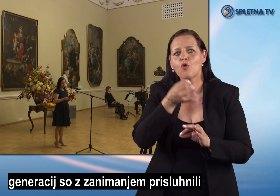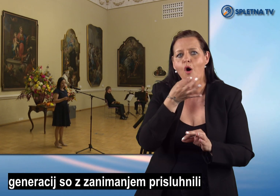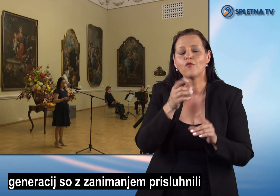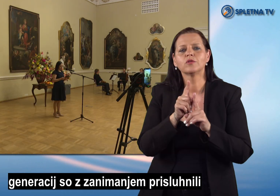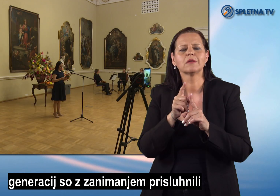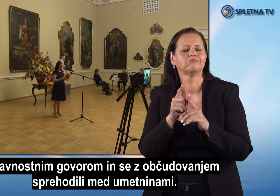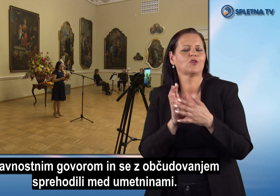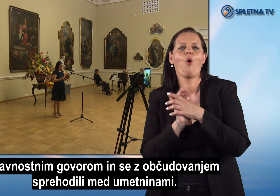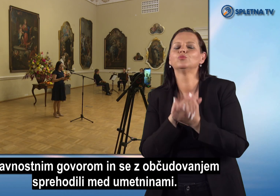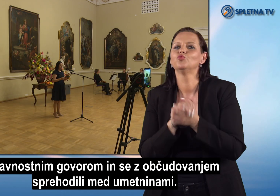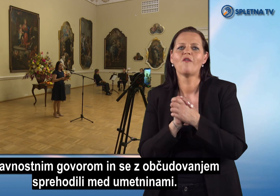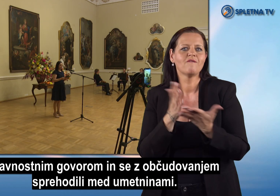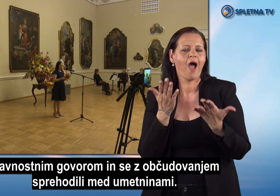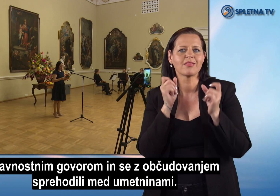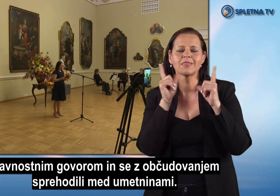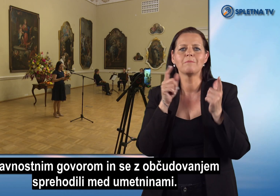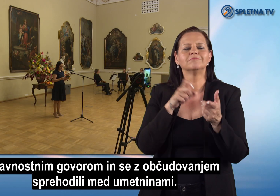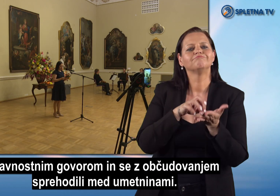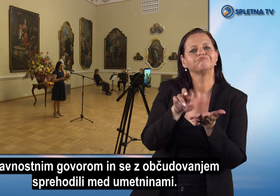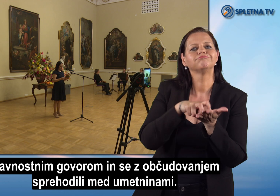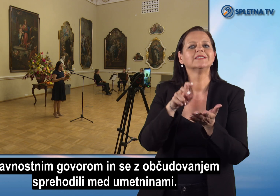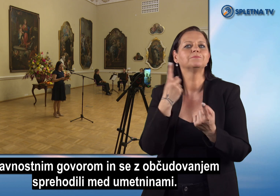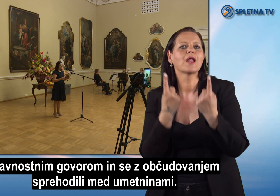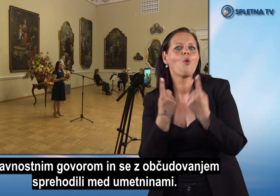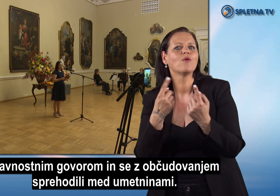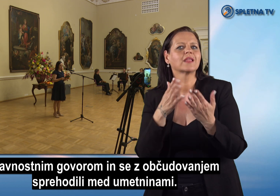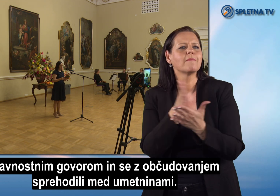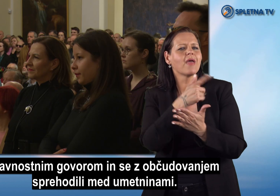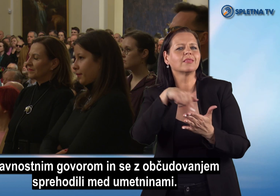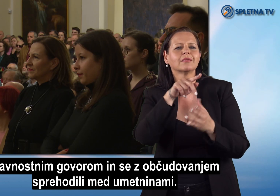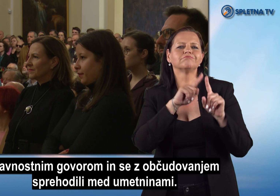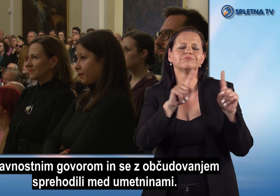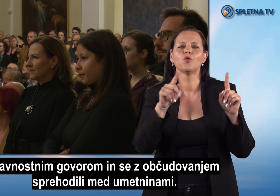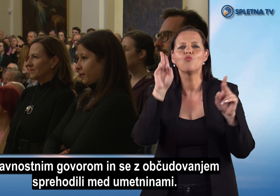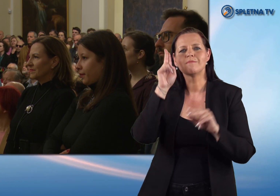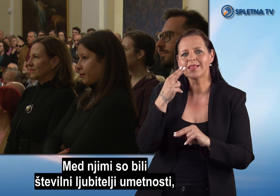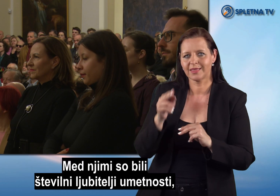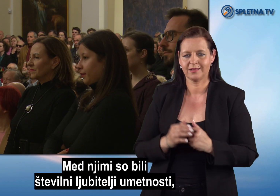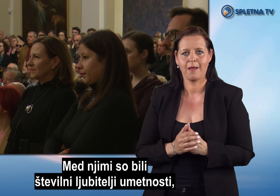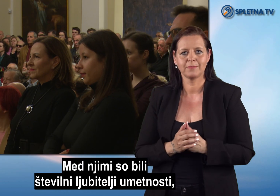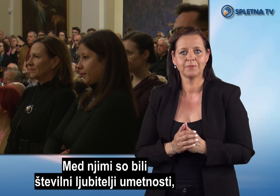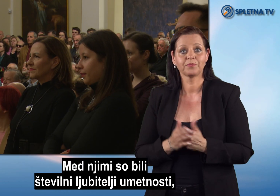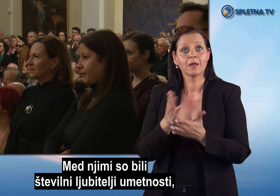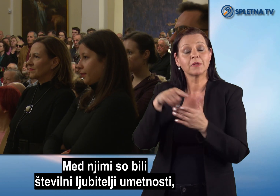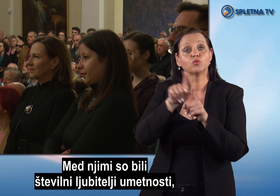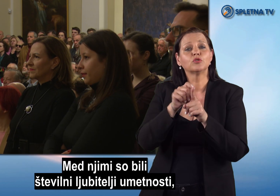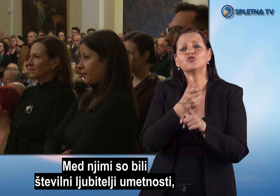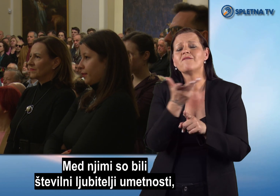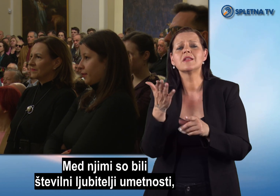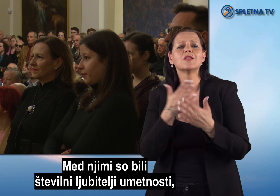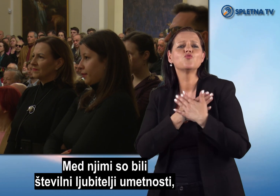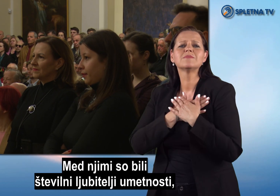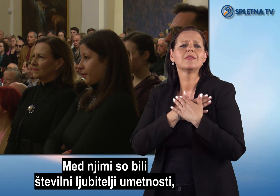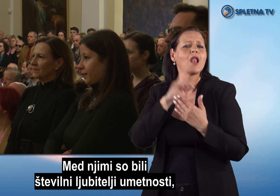prisluhnili slavnostnim govorom in se z občudovanjem sprehodili med umetninami. Med njimi so bili